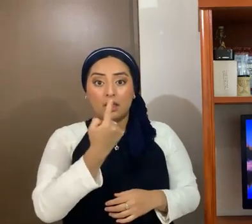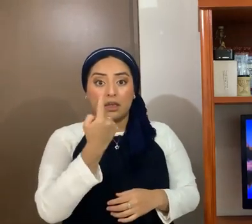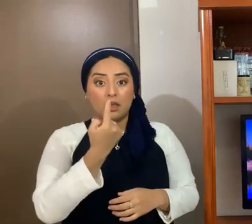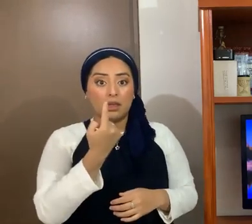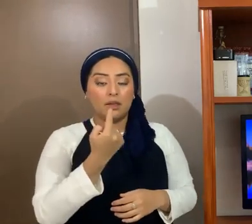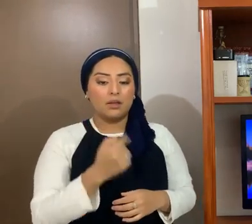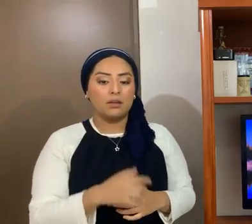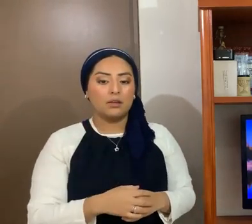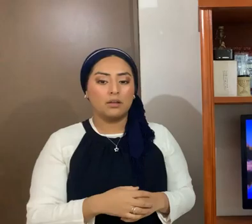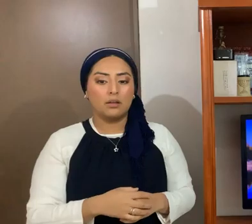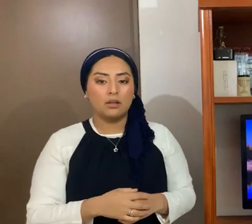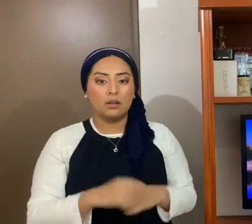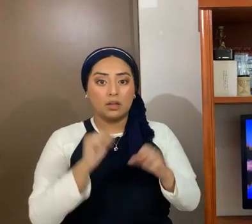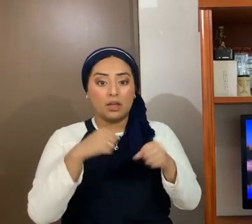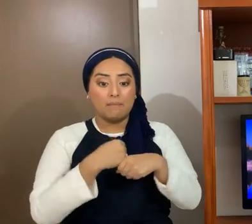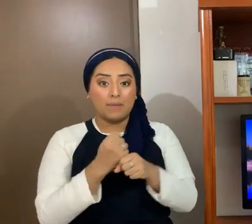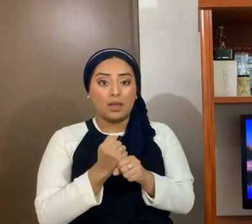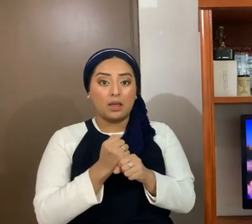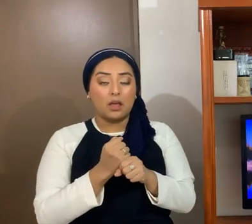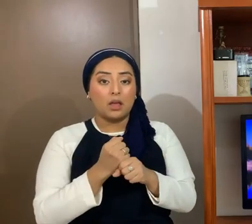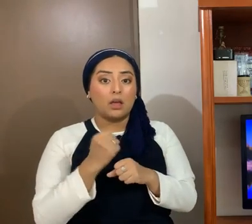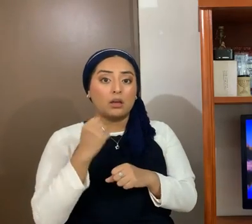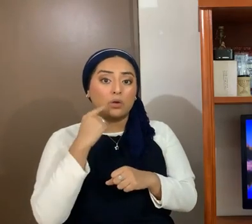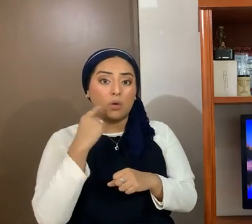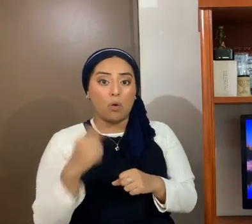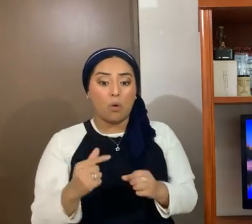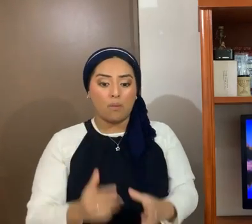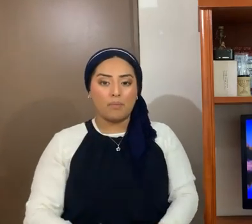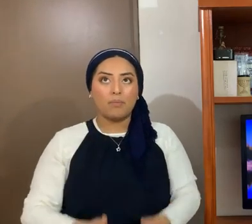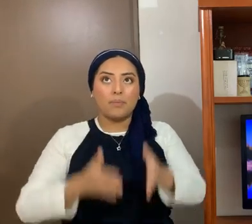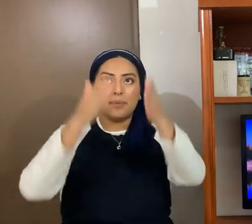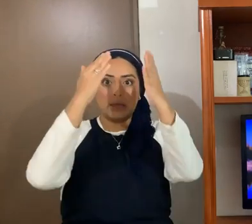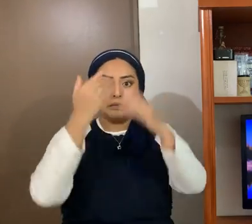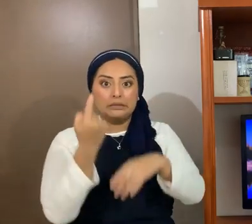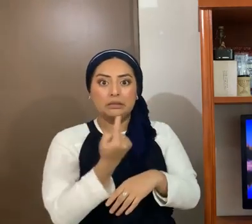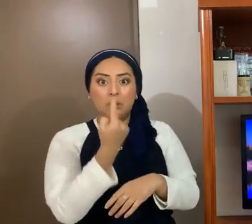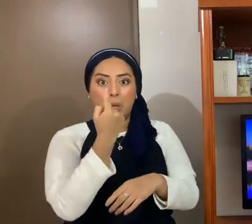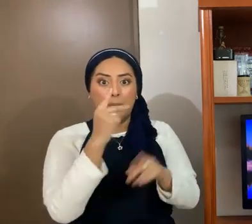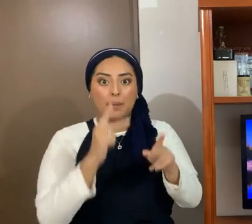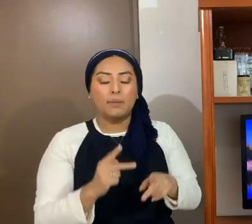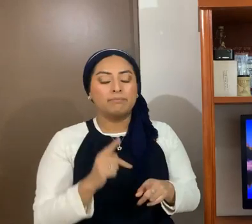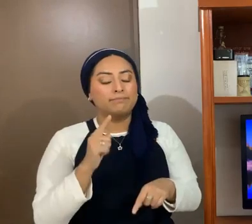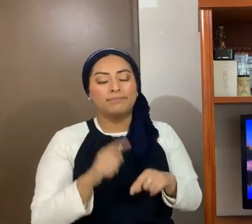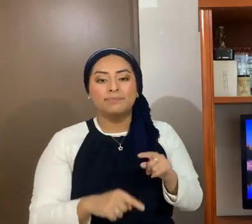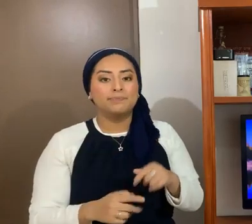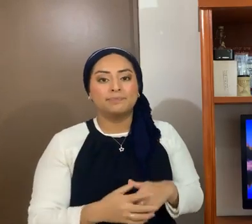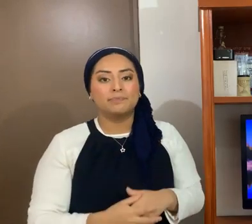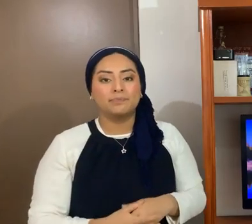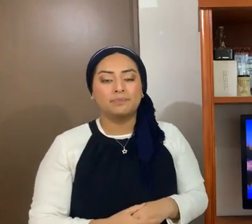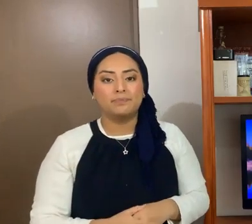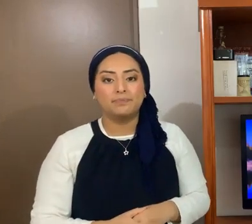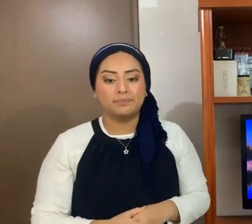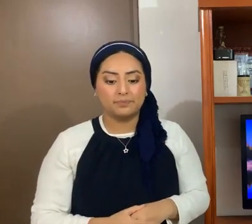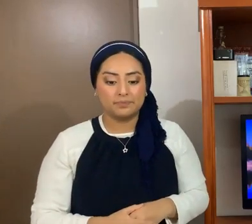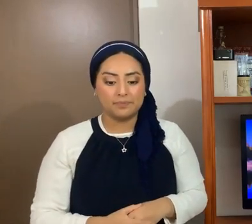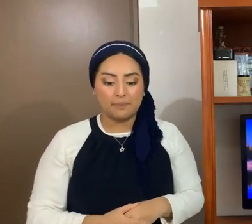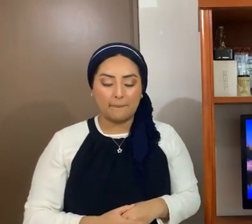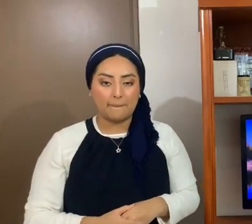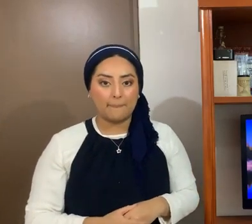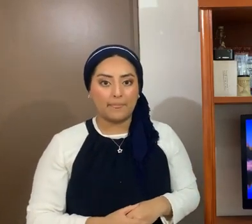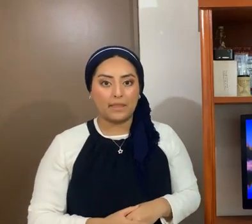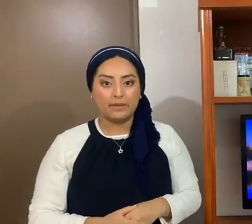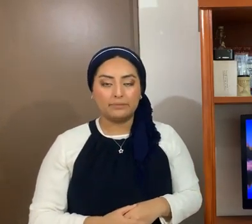pueda fundir columnas de 8 metros y poder levantarlas. Es imposible, no se puede. De bronce menos. Y como lo vamos a